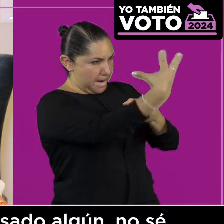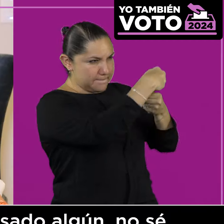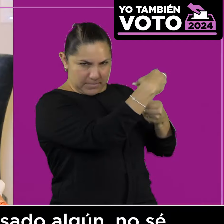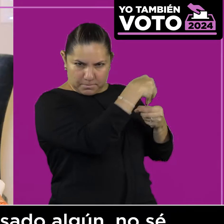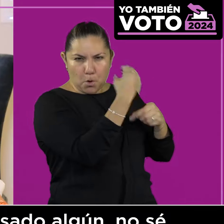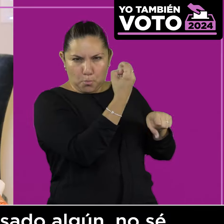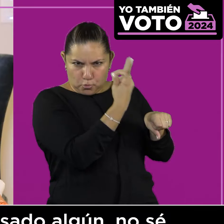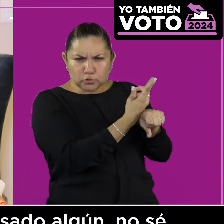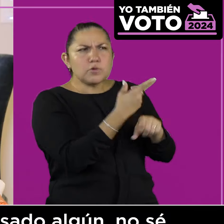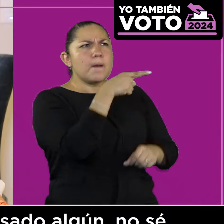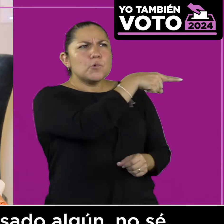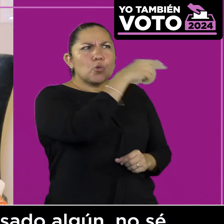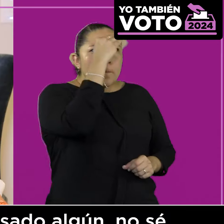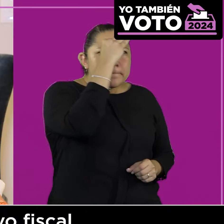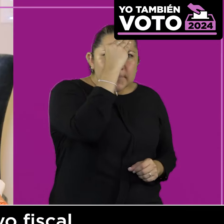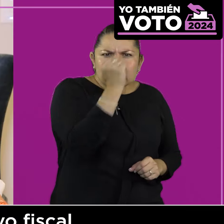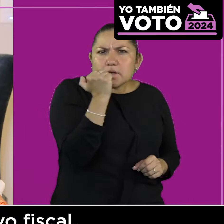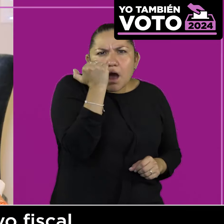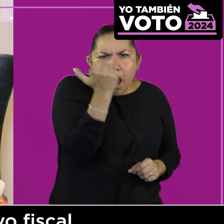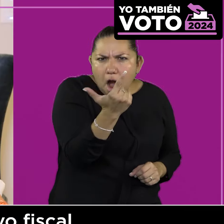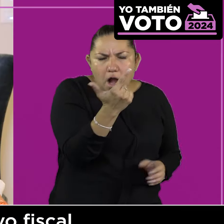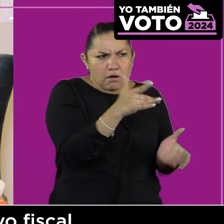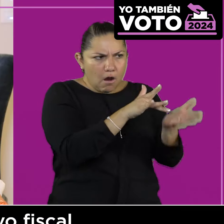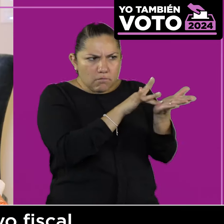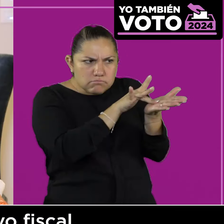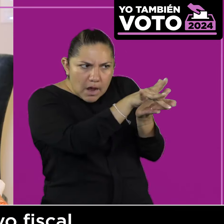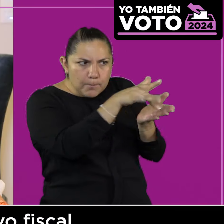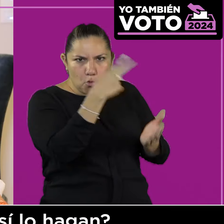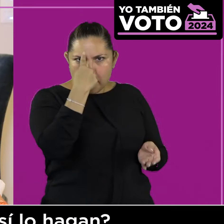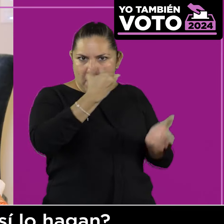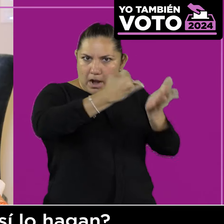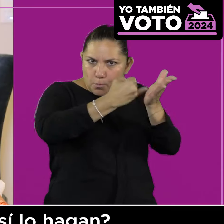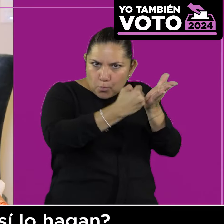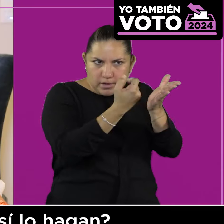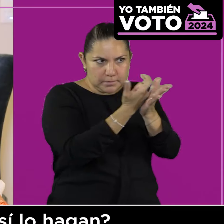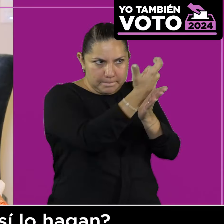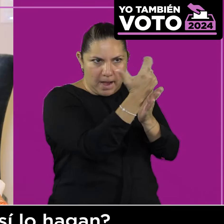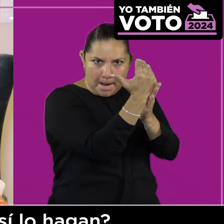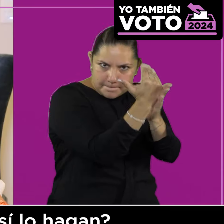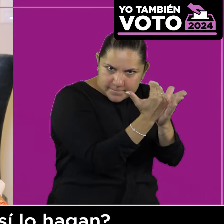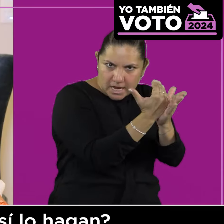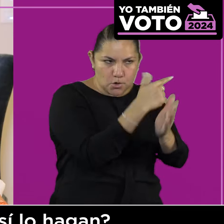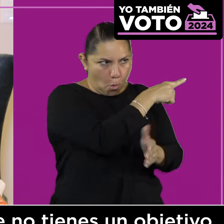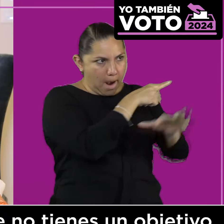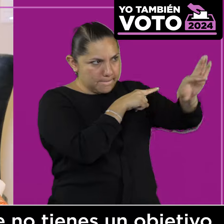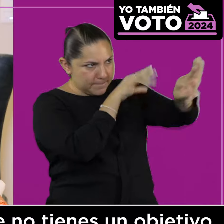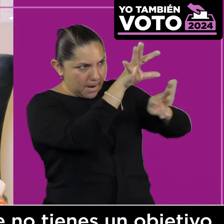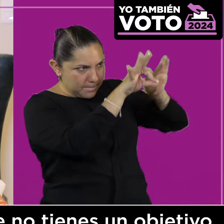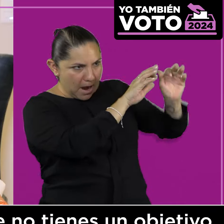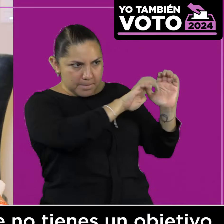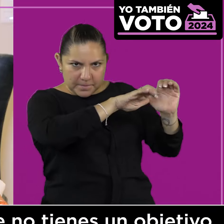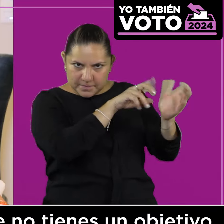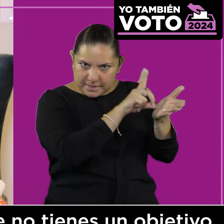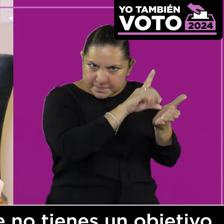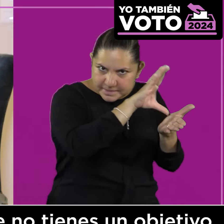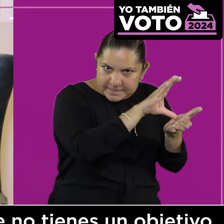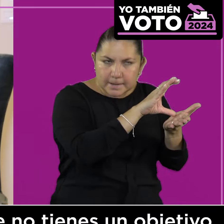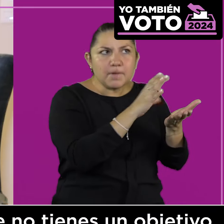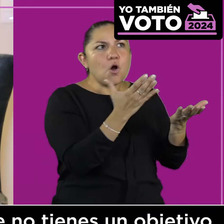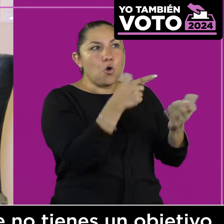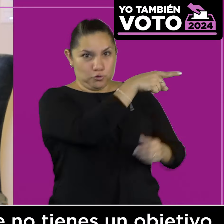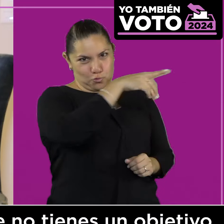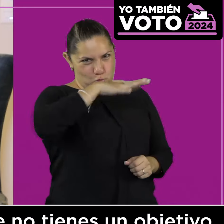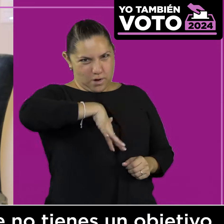algún eh No sé eh incentivo fiscal para que así lo ha tienes ya me